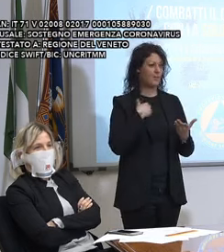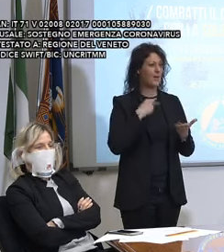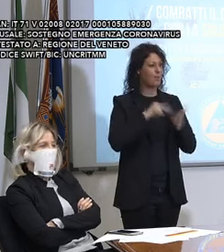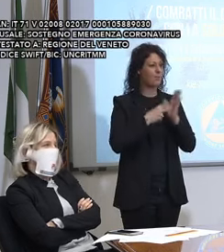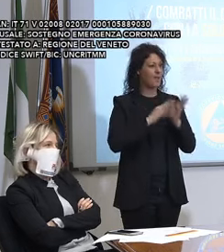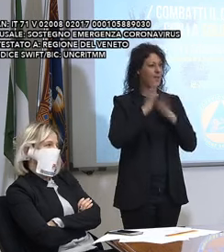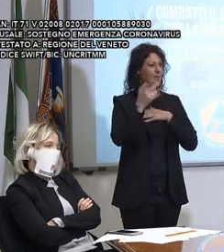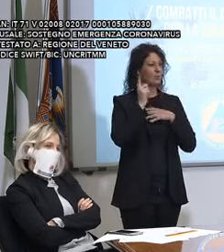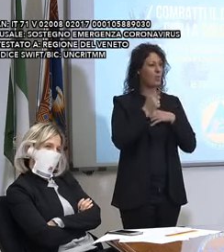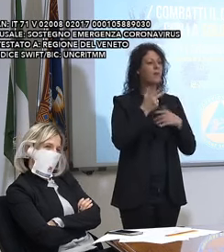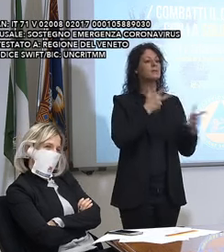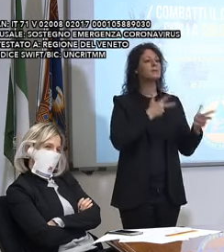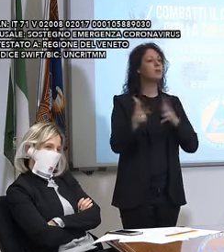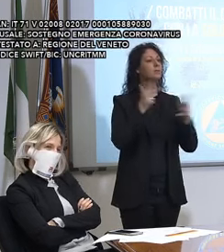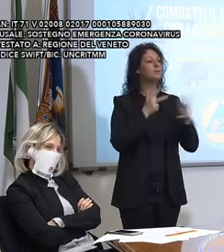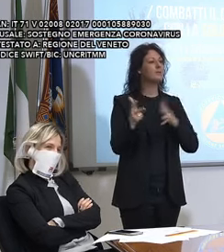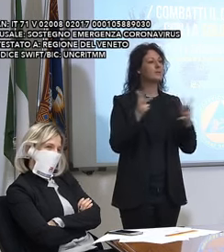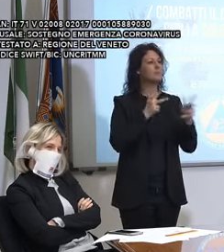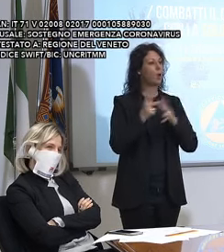le movimentazioni.